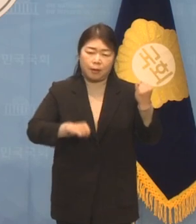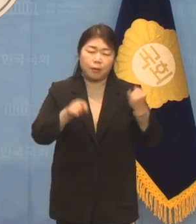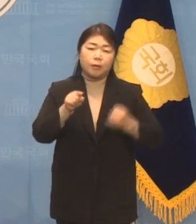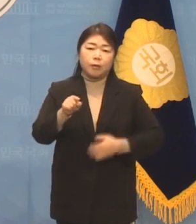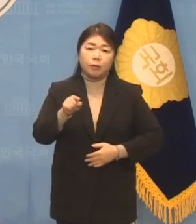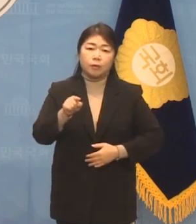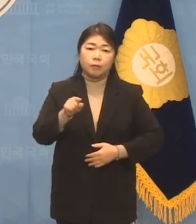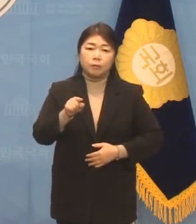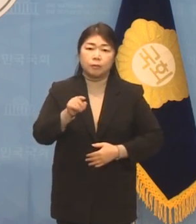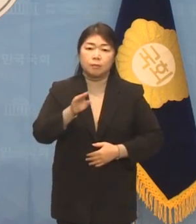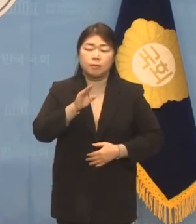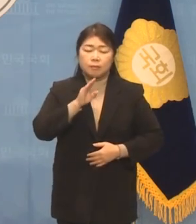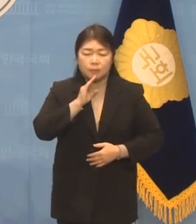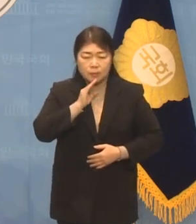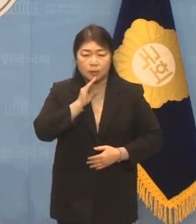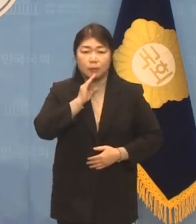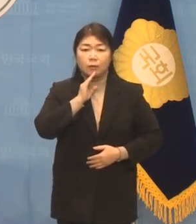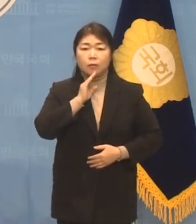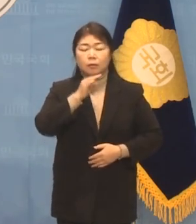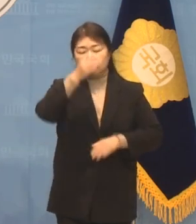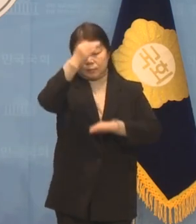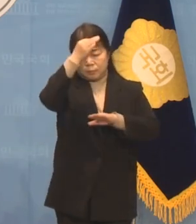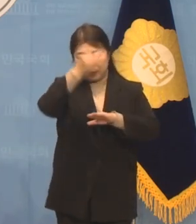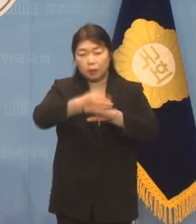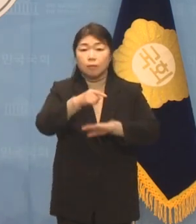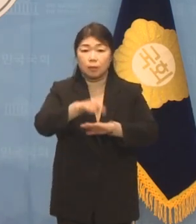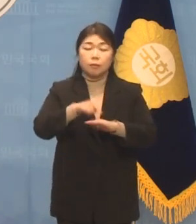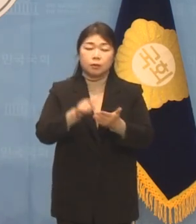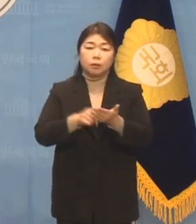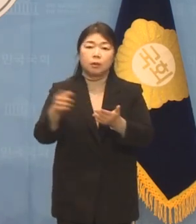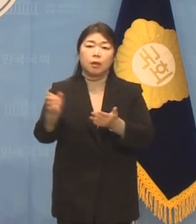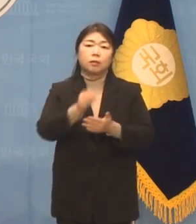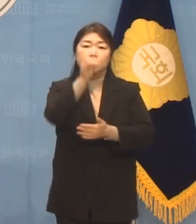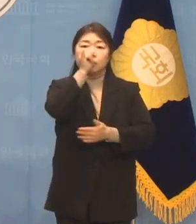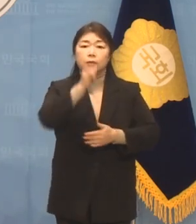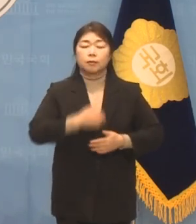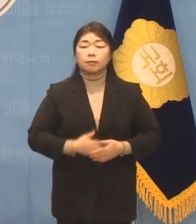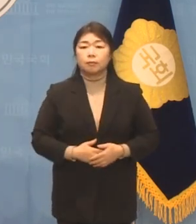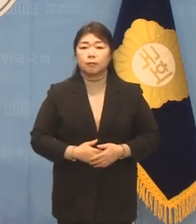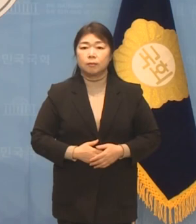딸아이에게 한없이 미안한 마음입니다.